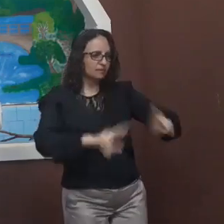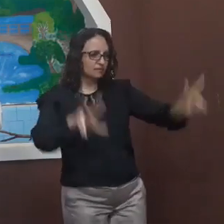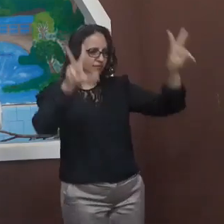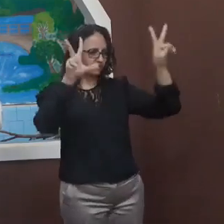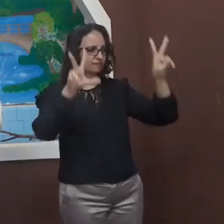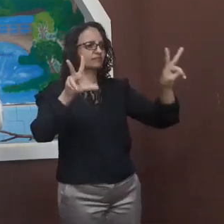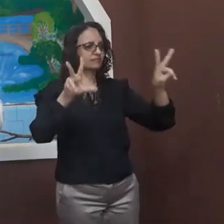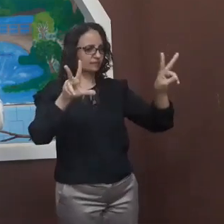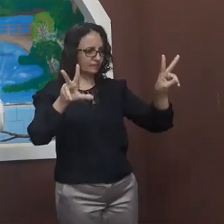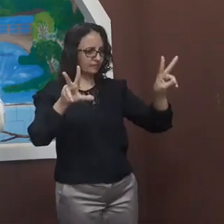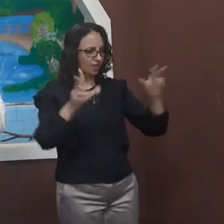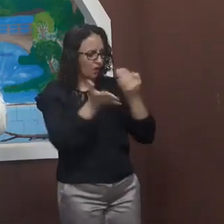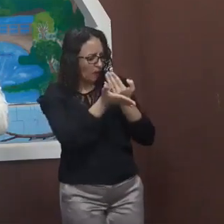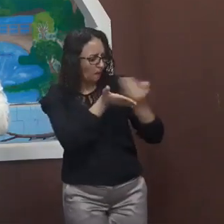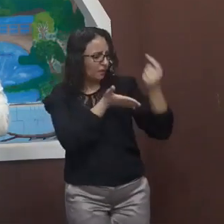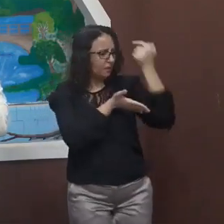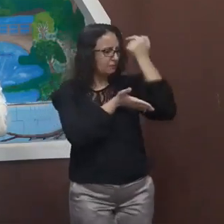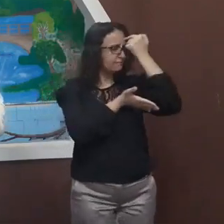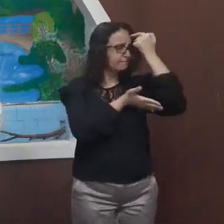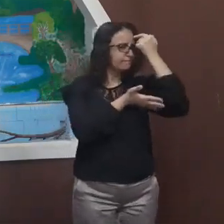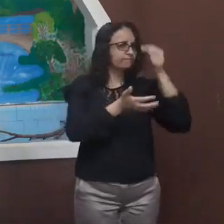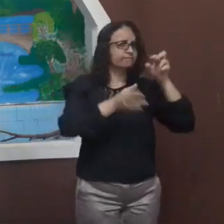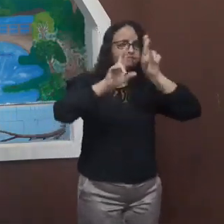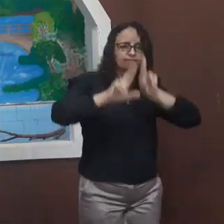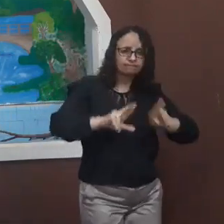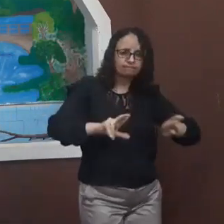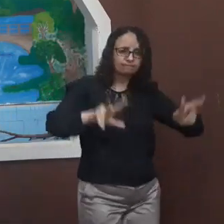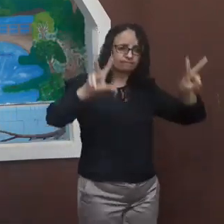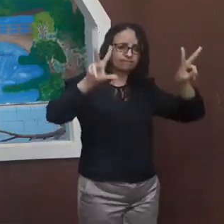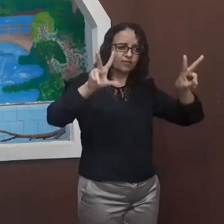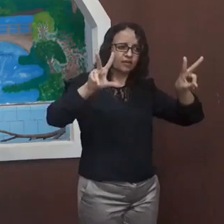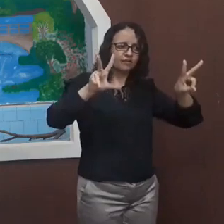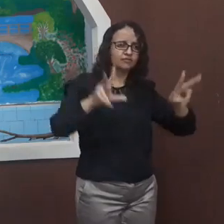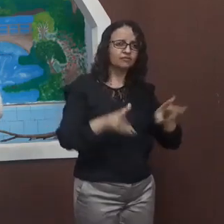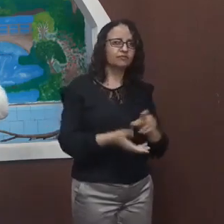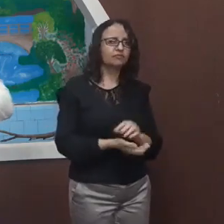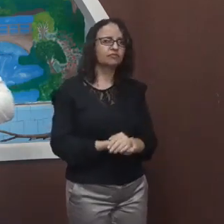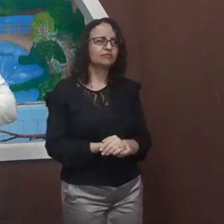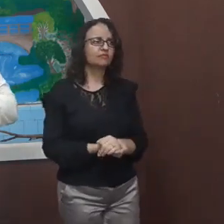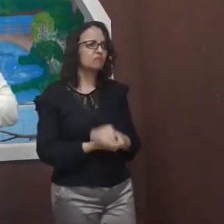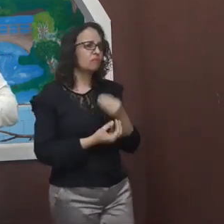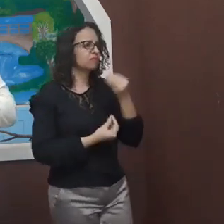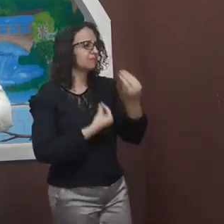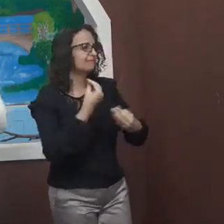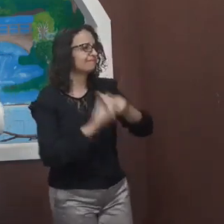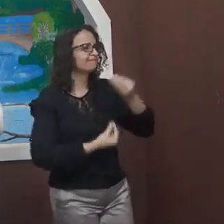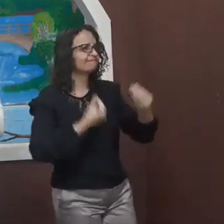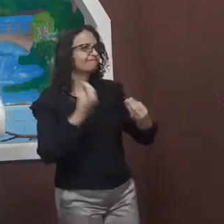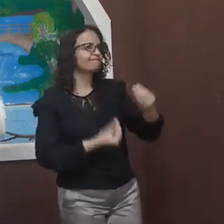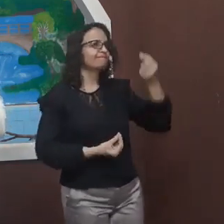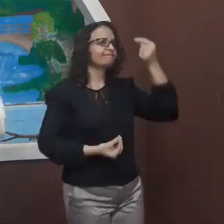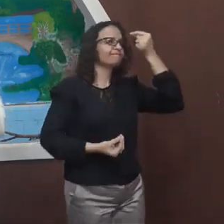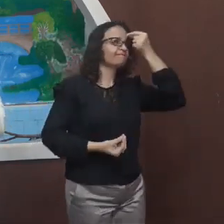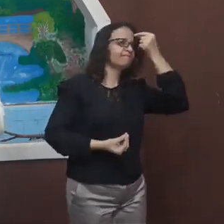pós-modernidade. E o pensamento da pós-modernidade é um pensamento